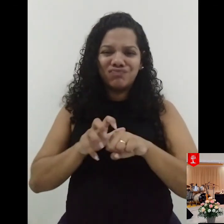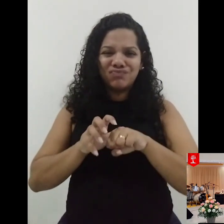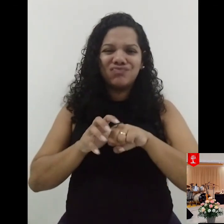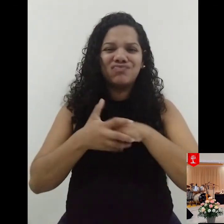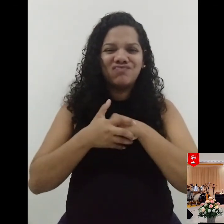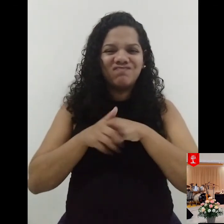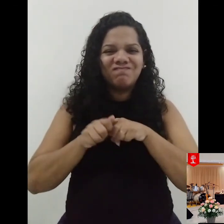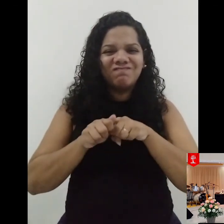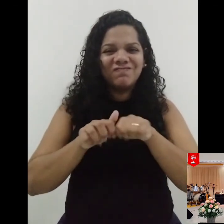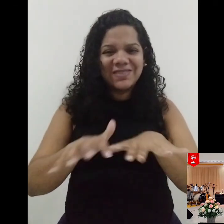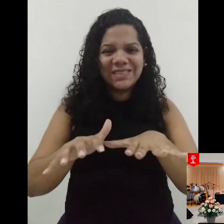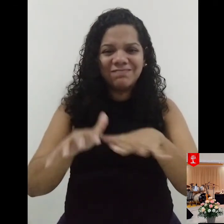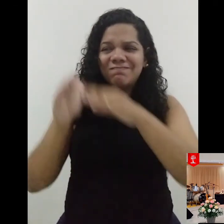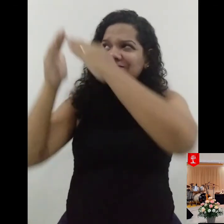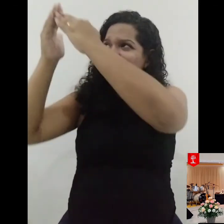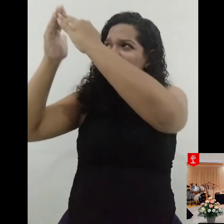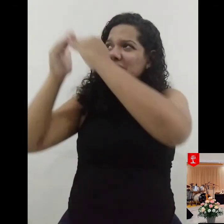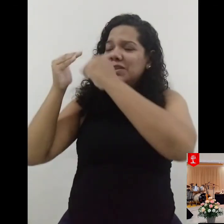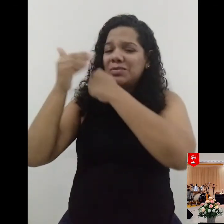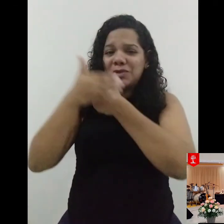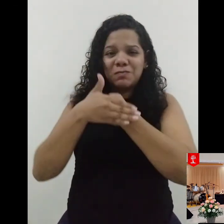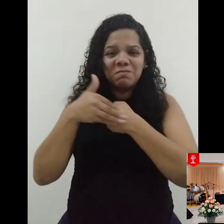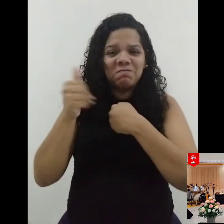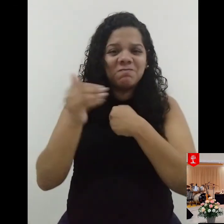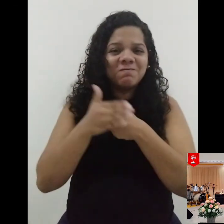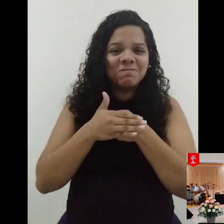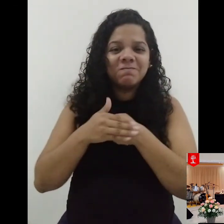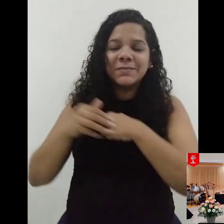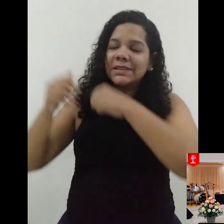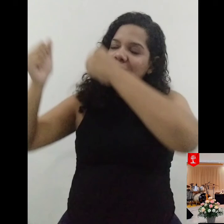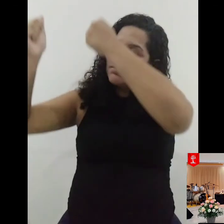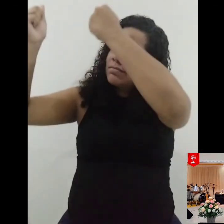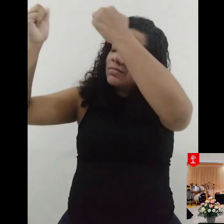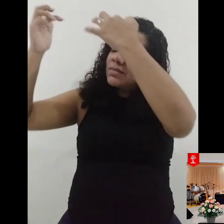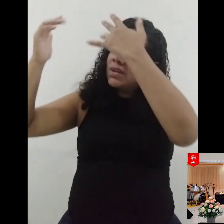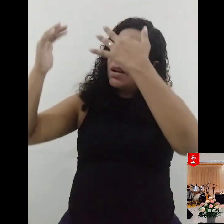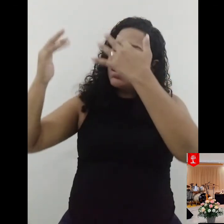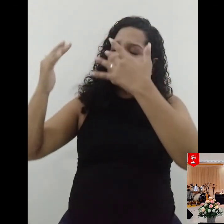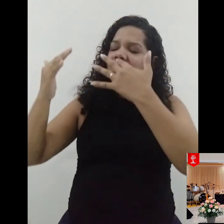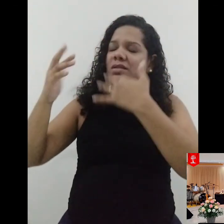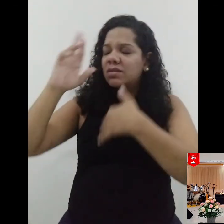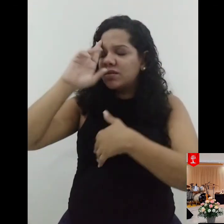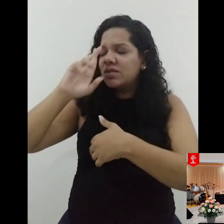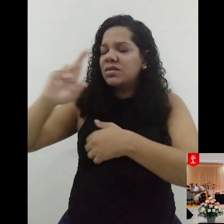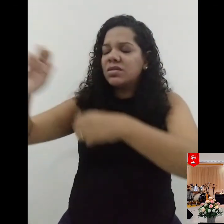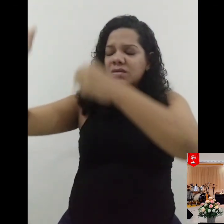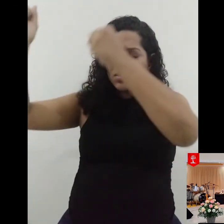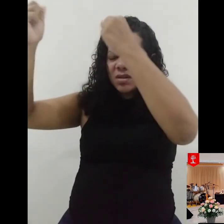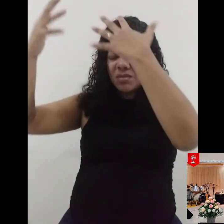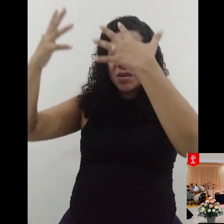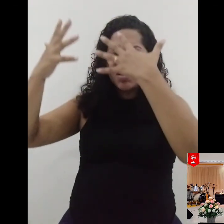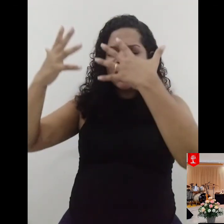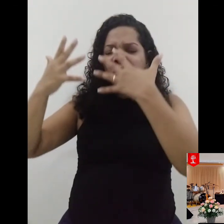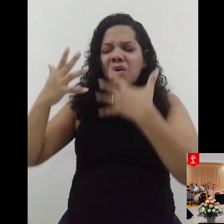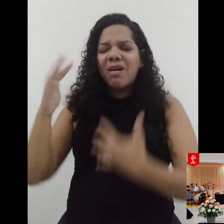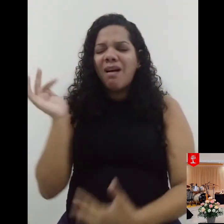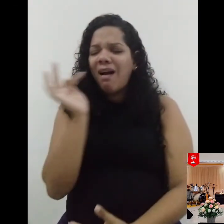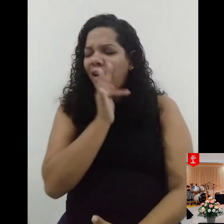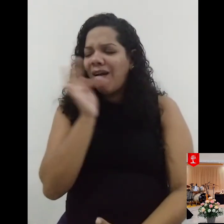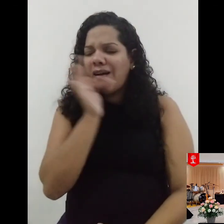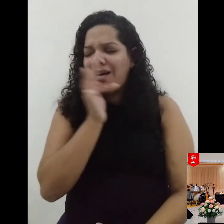país, o mundo que carece da Tua misericórdia. Senhor, tenha misericórdia de nós nesse